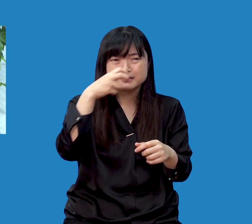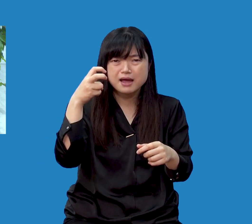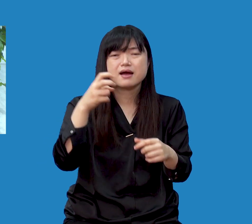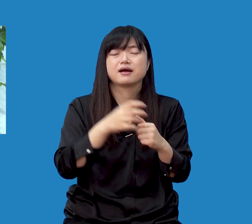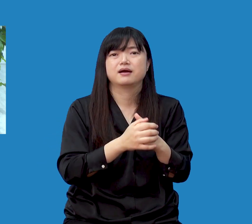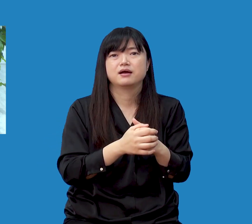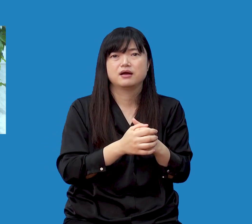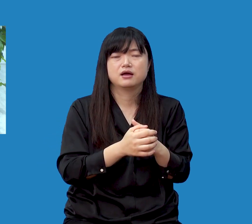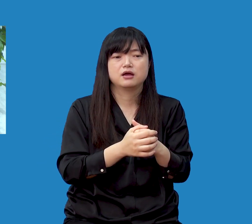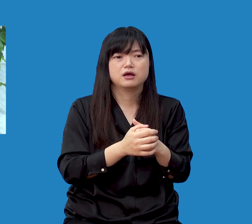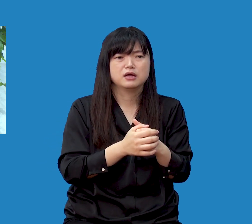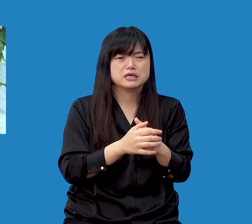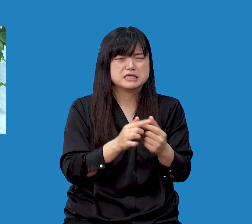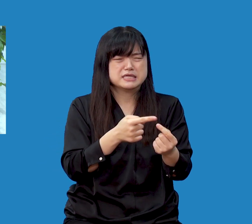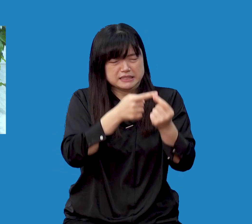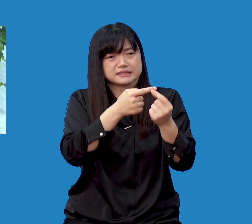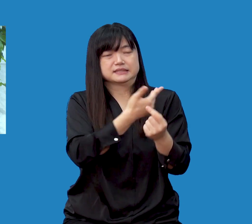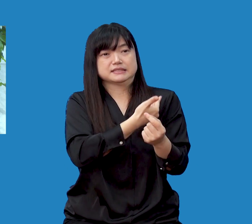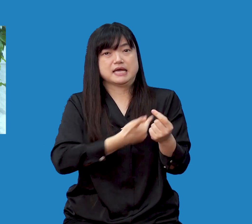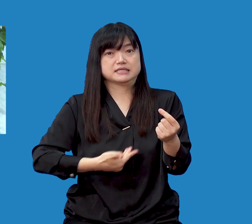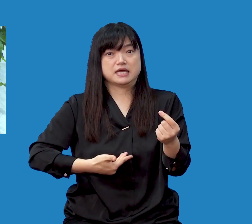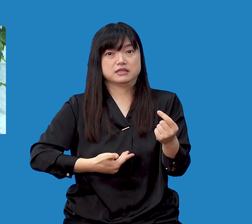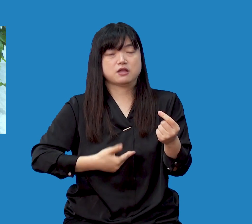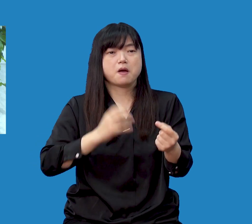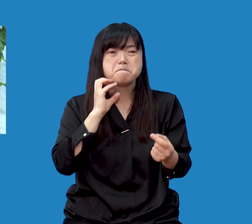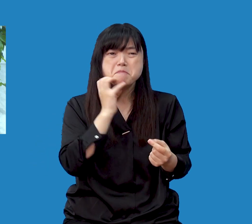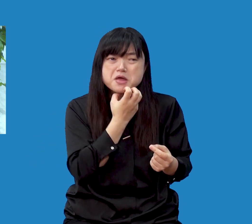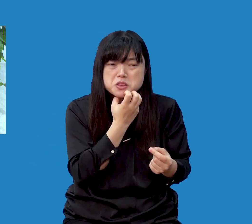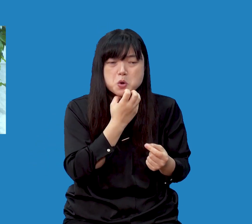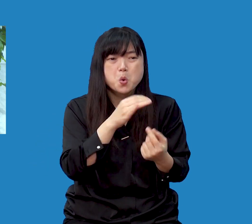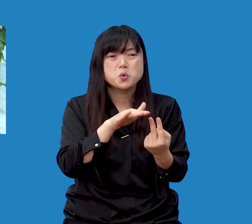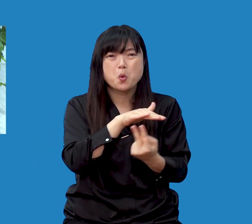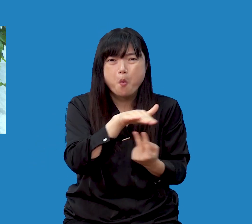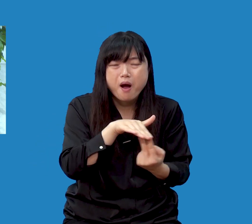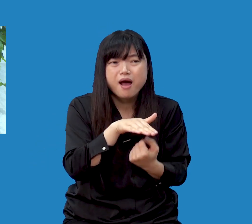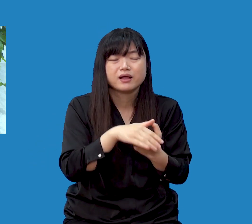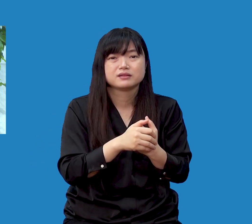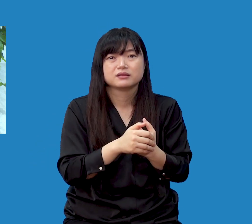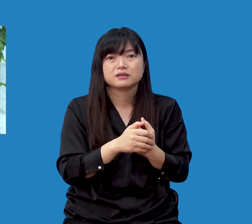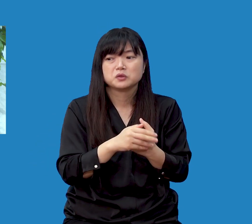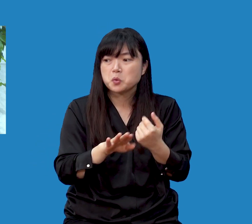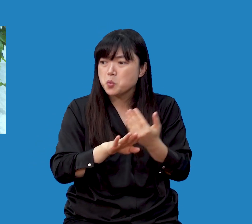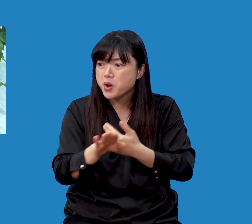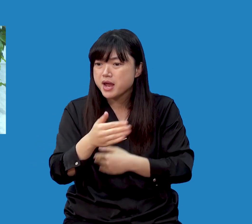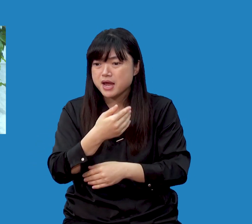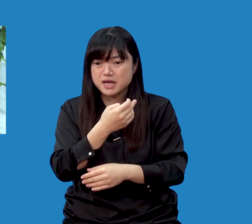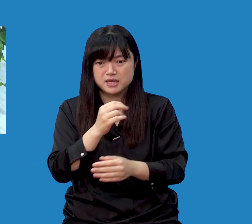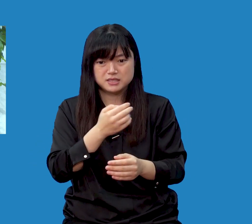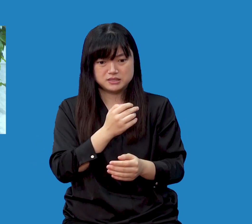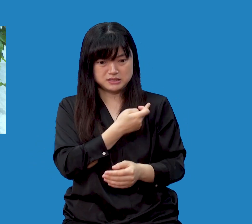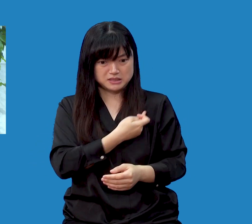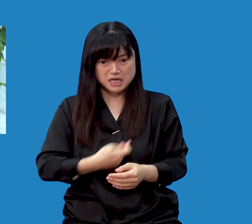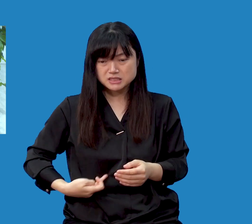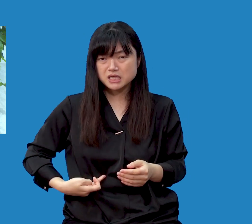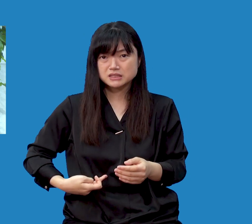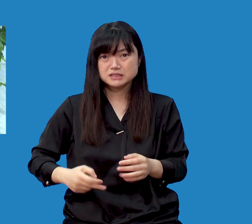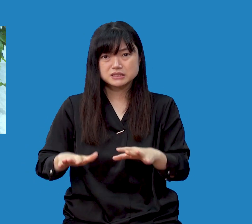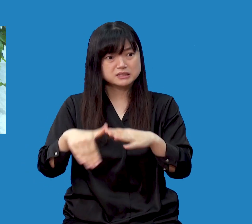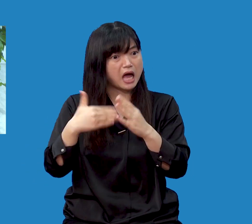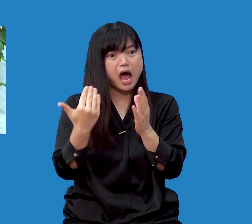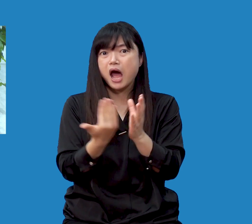수제자요 예수님 최측근이었던 베드로와 요한, 그리고 다른 제자들도 모두